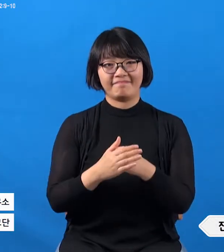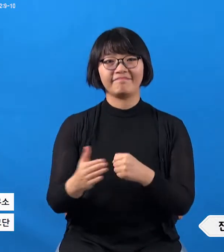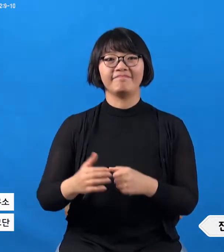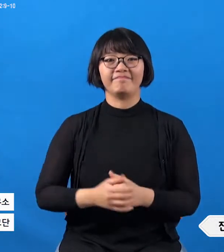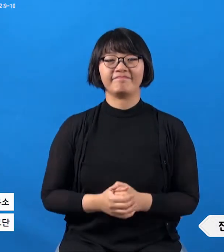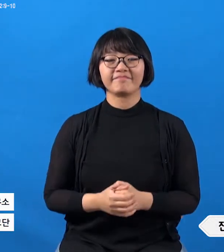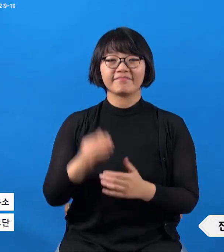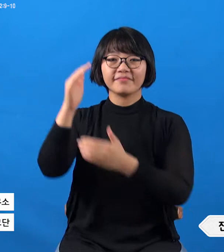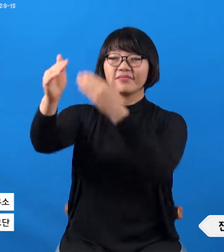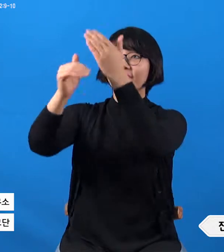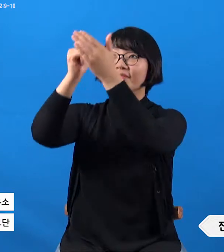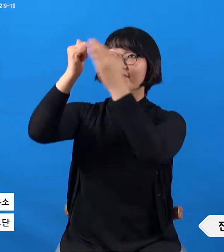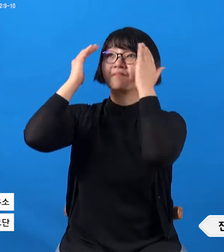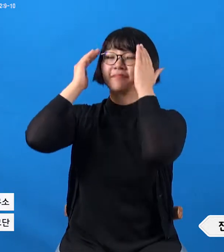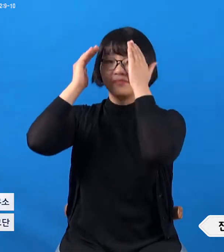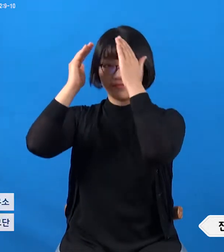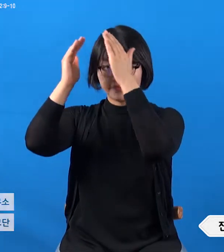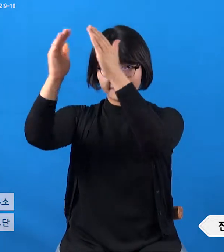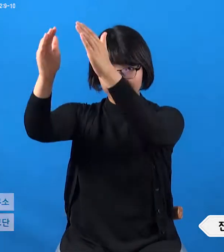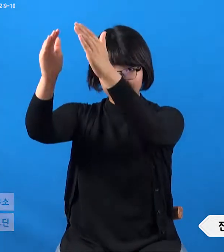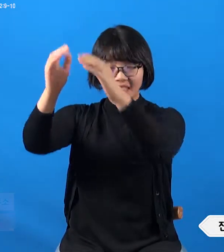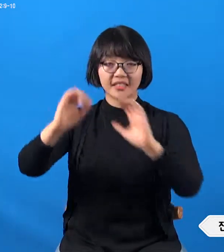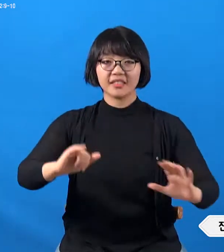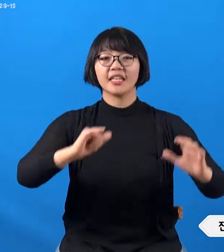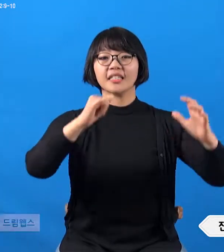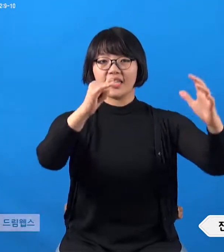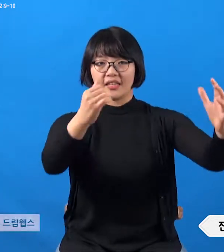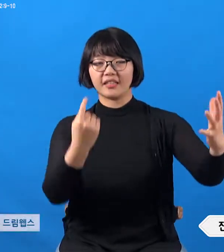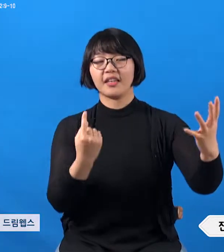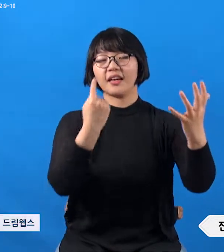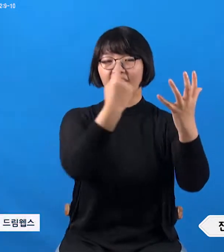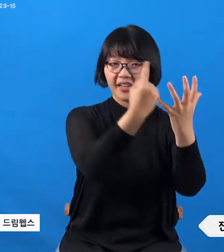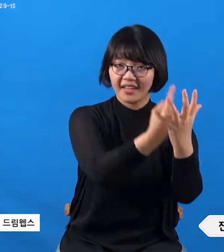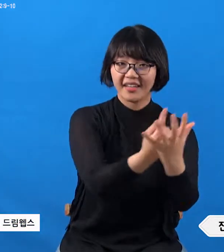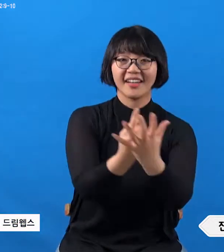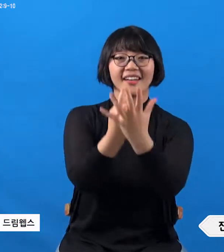자, 하늘을 향하는 세상의 나그네,